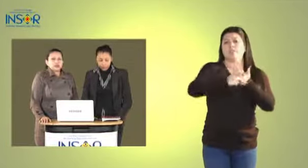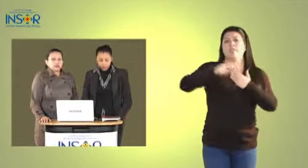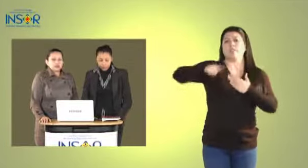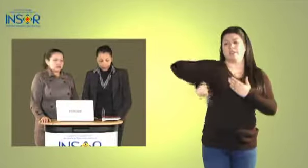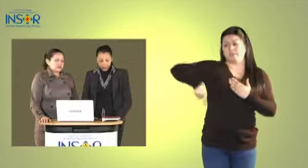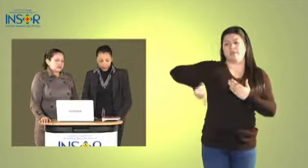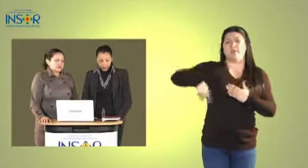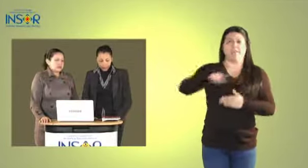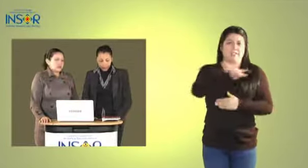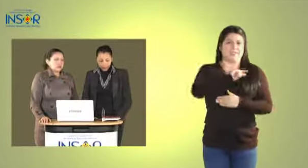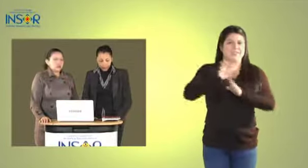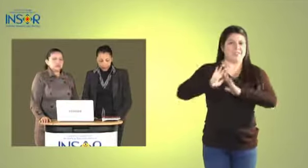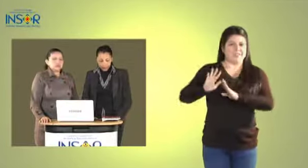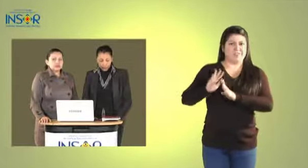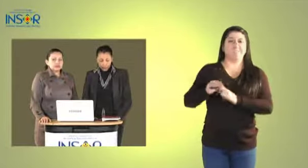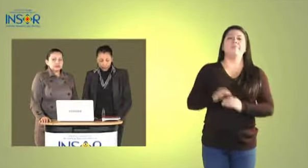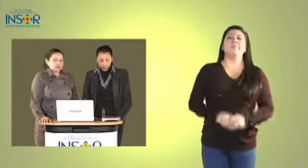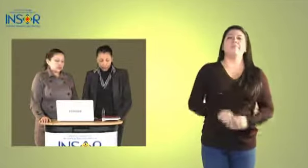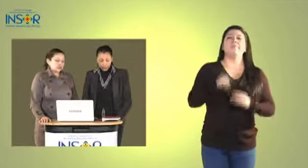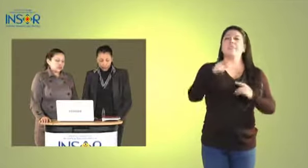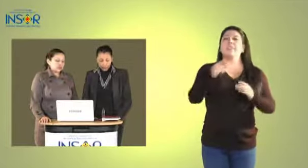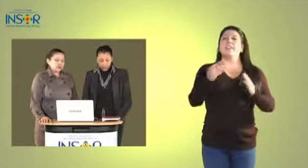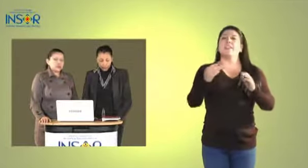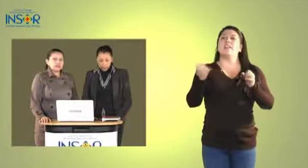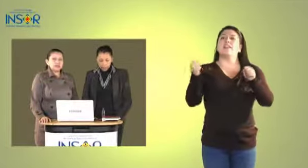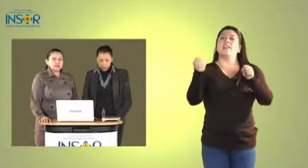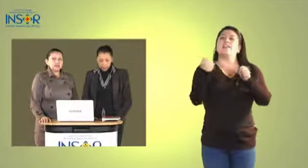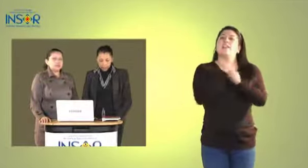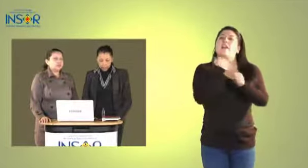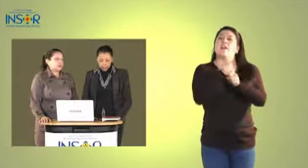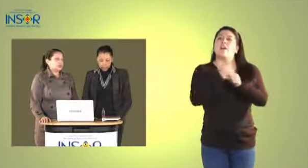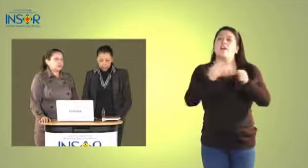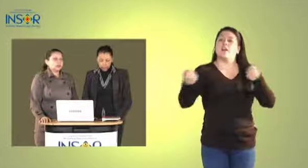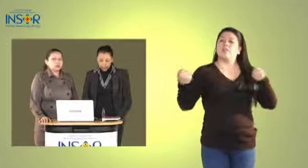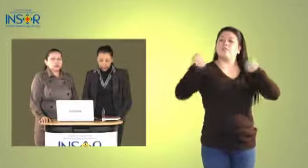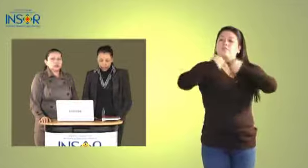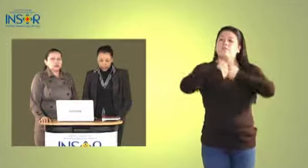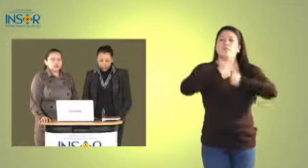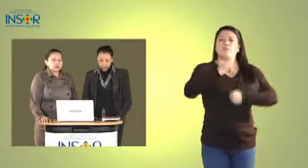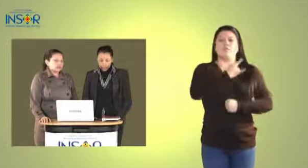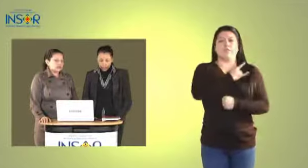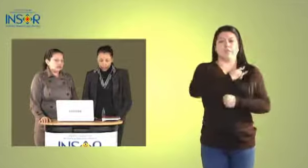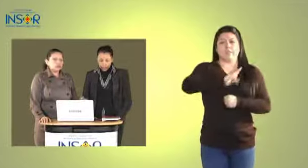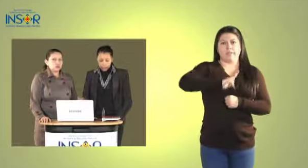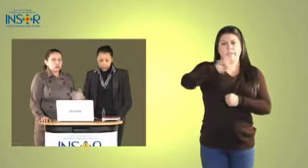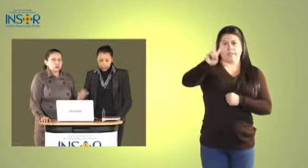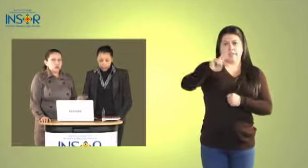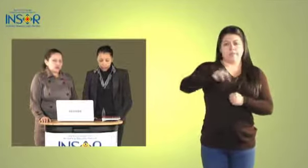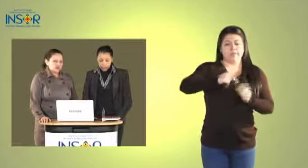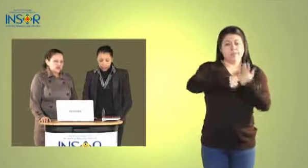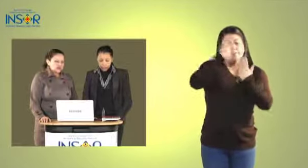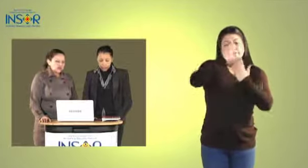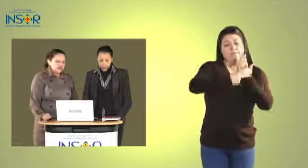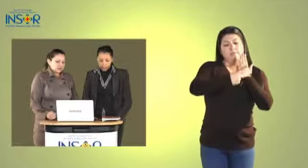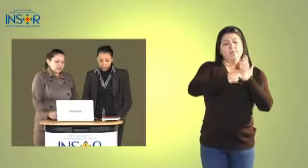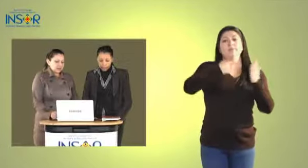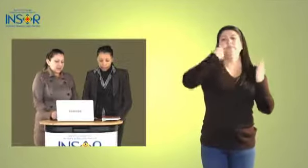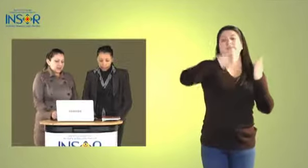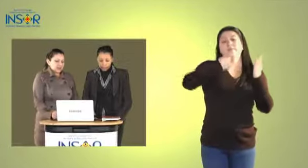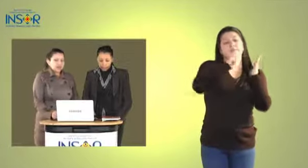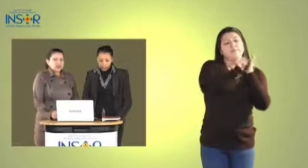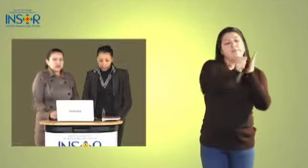cultural INSOR, donde se trabajó con la Universidad del Valle el proyecto de lengua escrita, sobre el cual les va